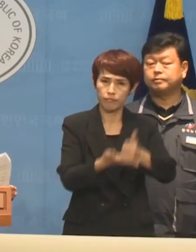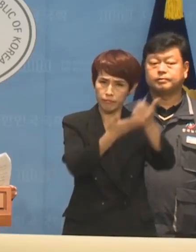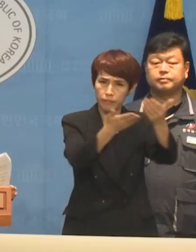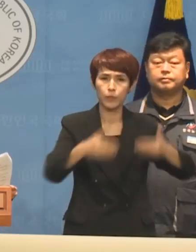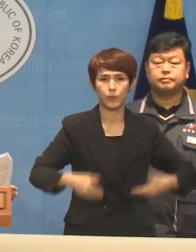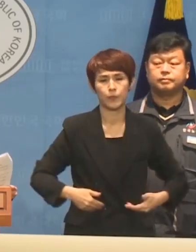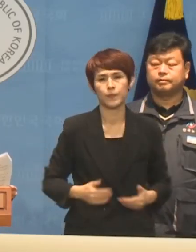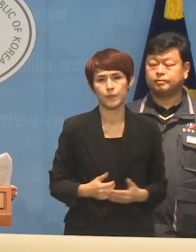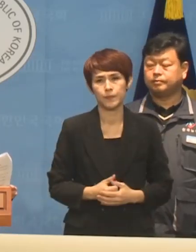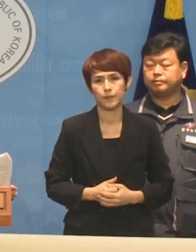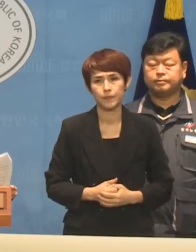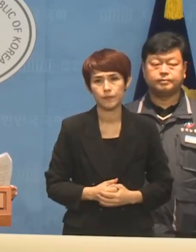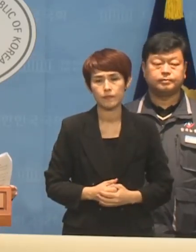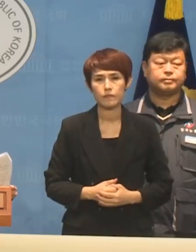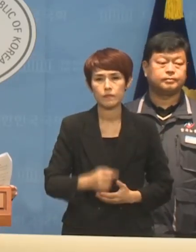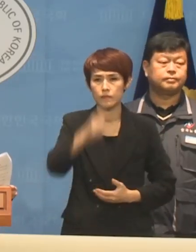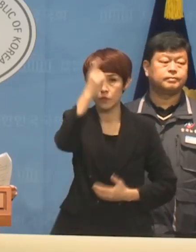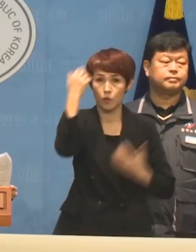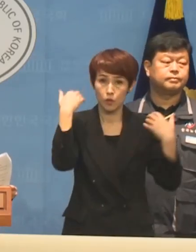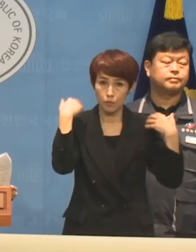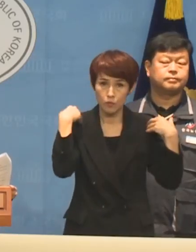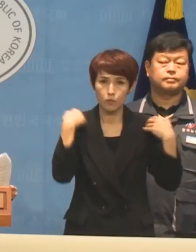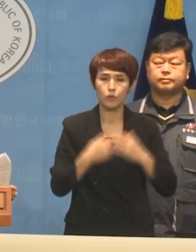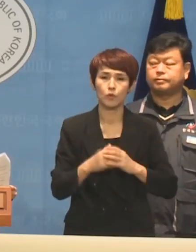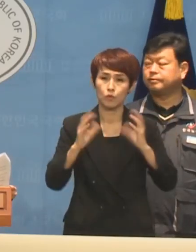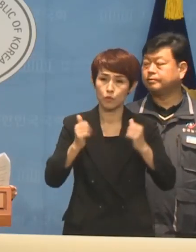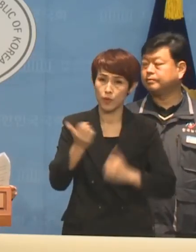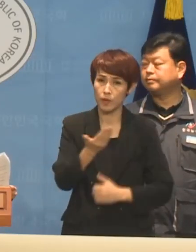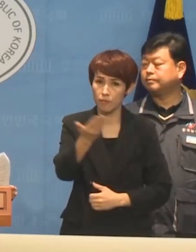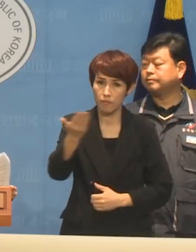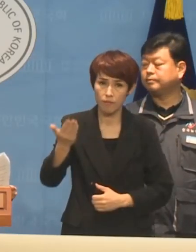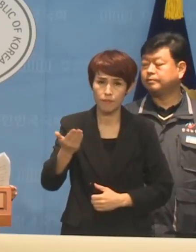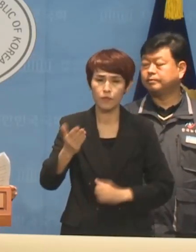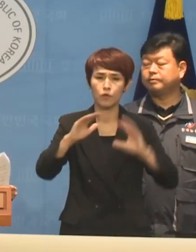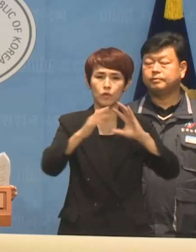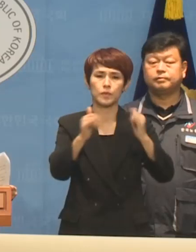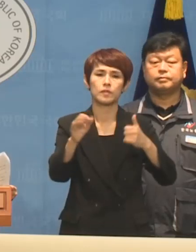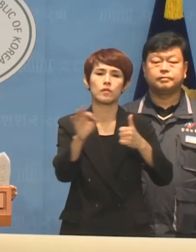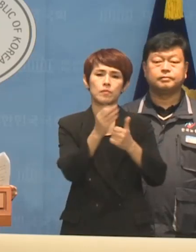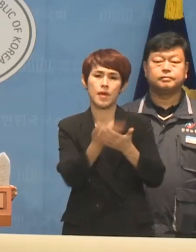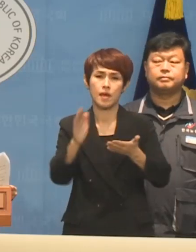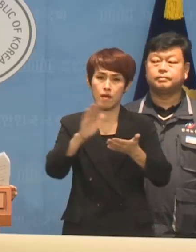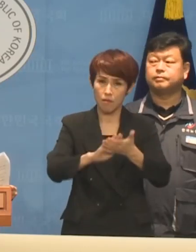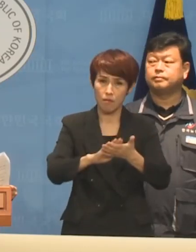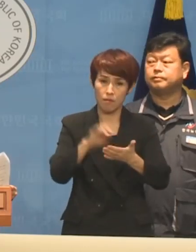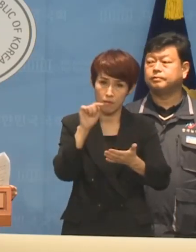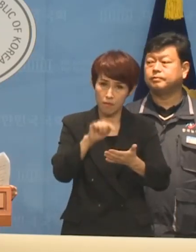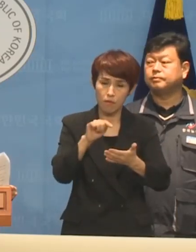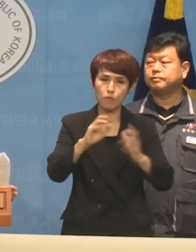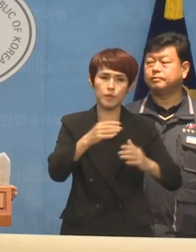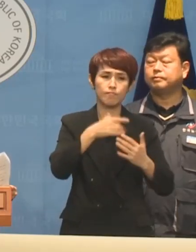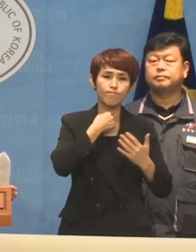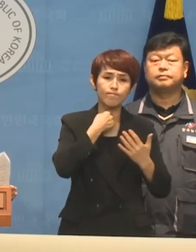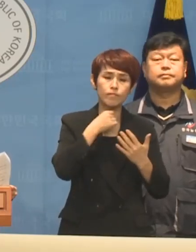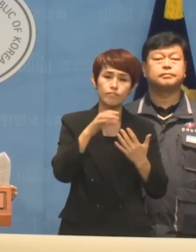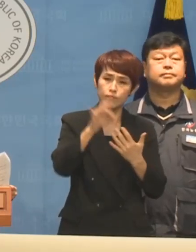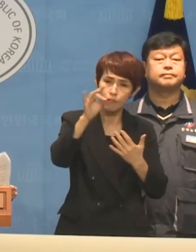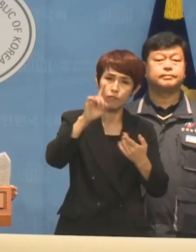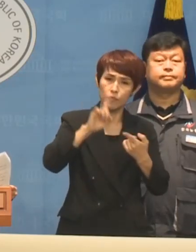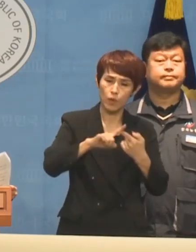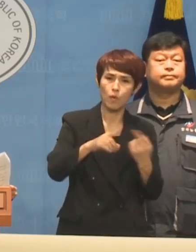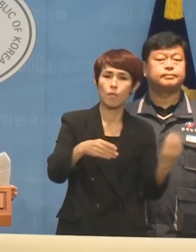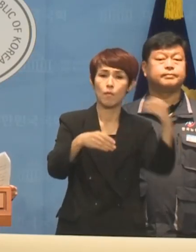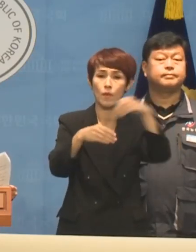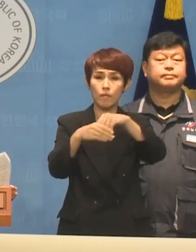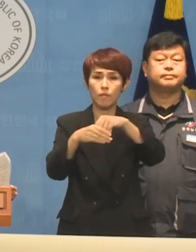존중되어야만 합니다. 정부와 22대 국회는 국민연금 개혁의 과업을 국민의 선택과 의지가